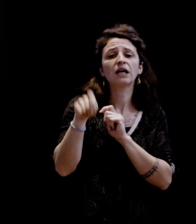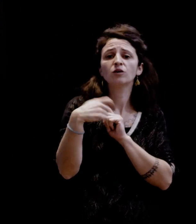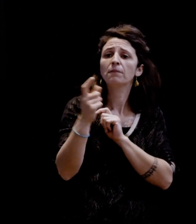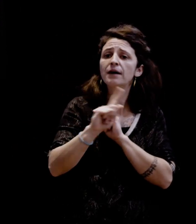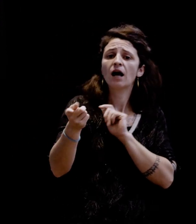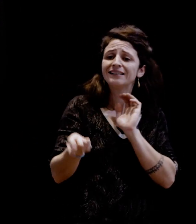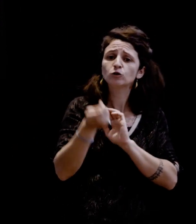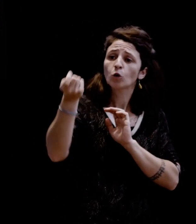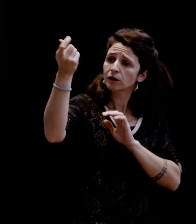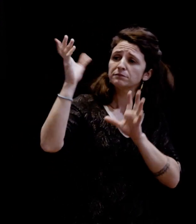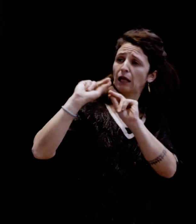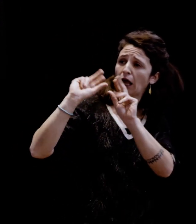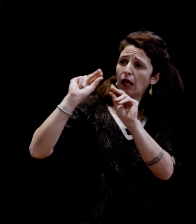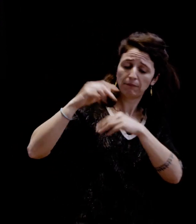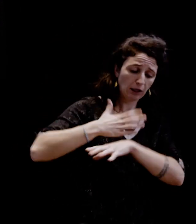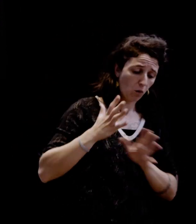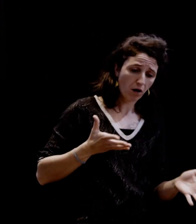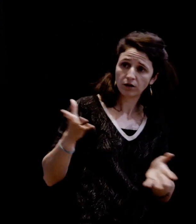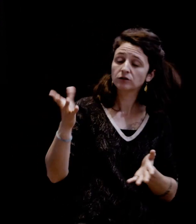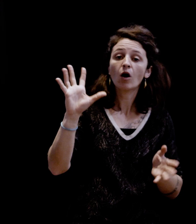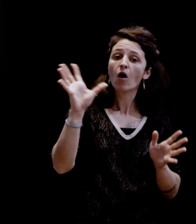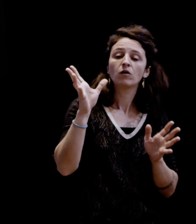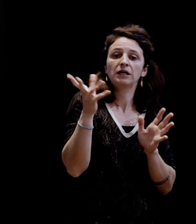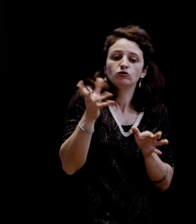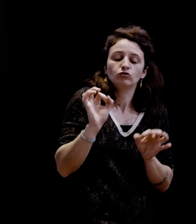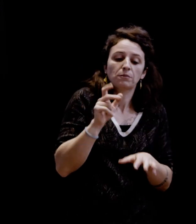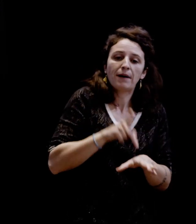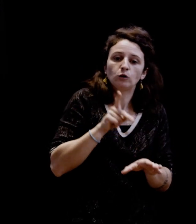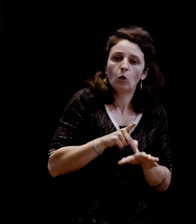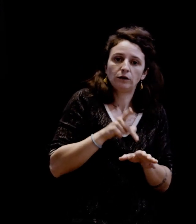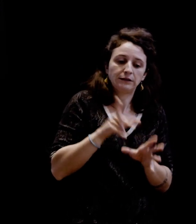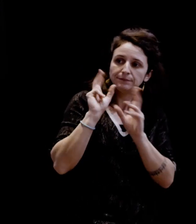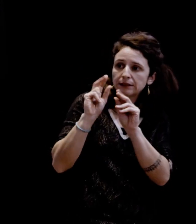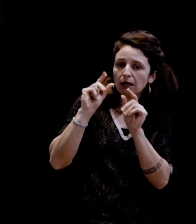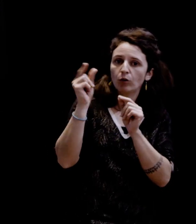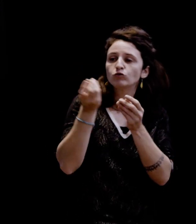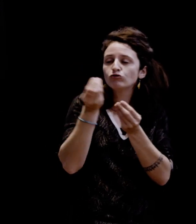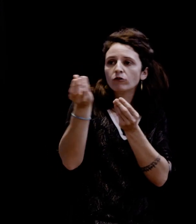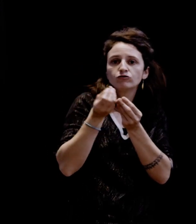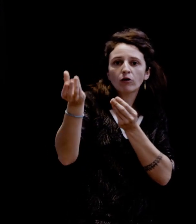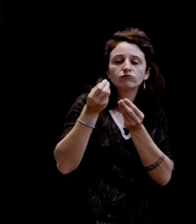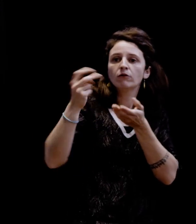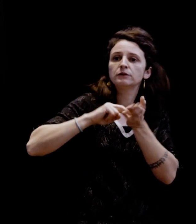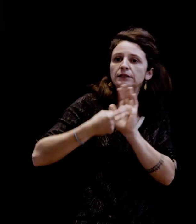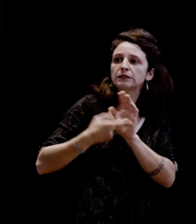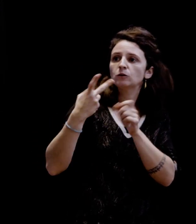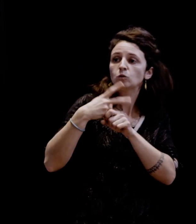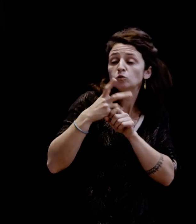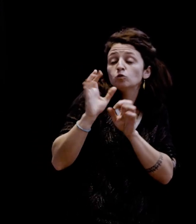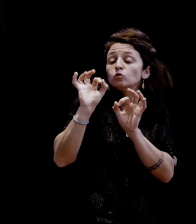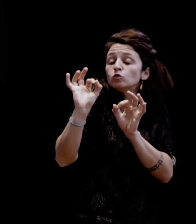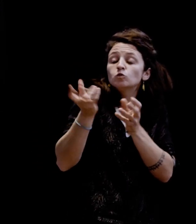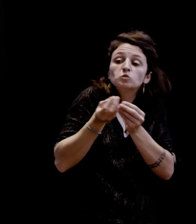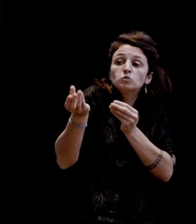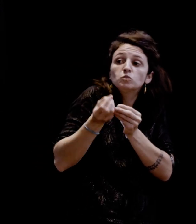dire, voilà quelques éléments de cette pathologie, vous pouvez être leur dentiste sans problème, dans la limite de vos compétences, dans la limite